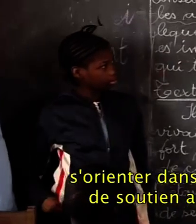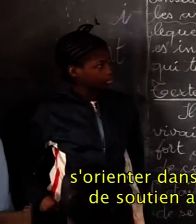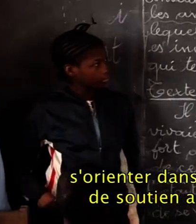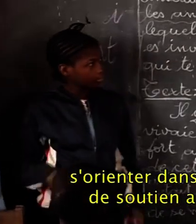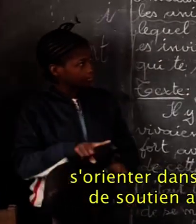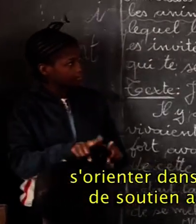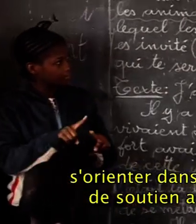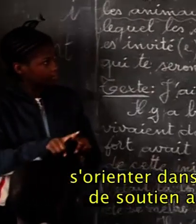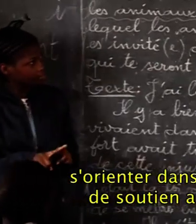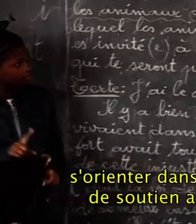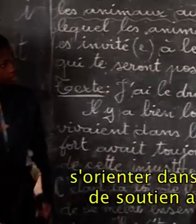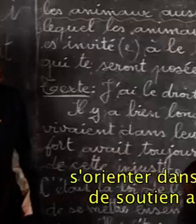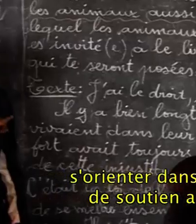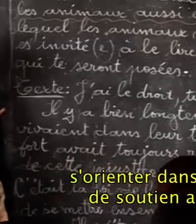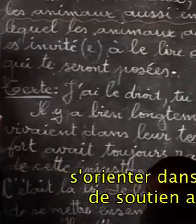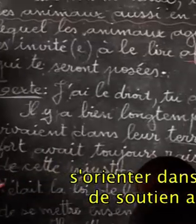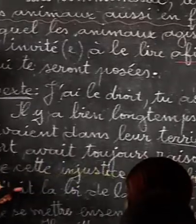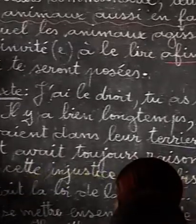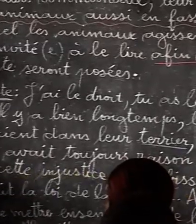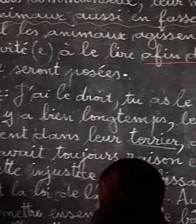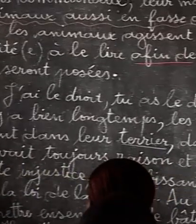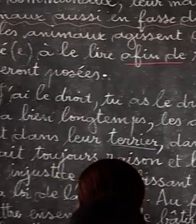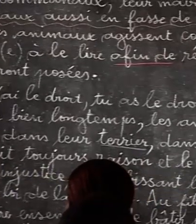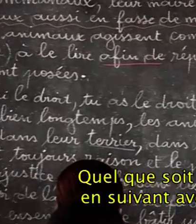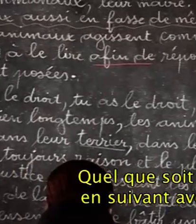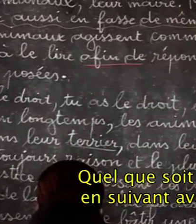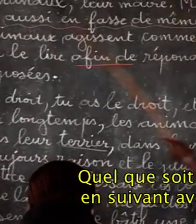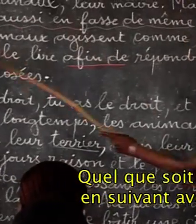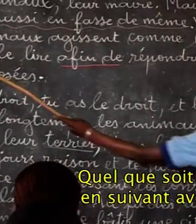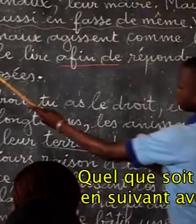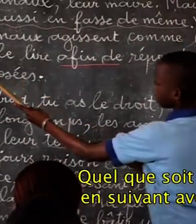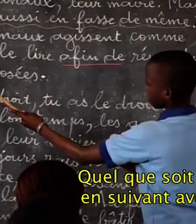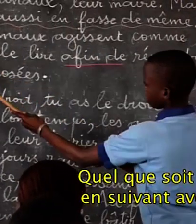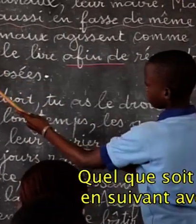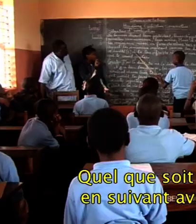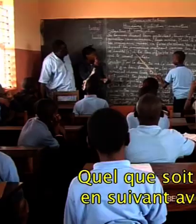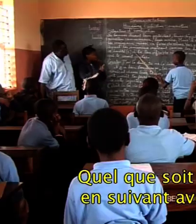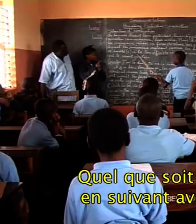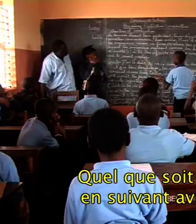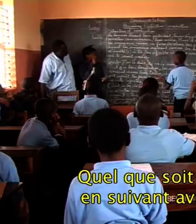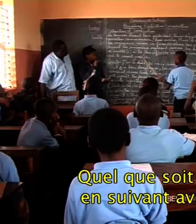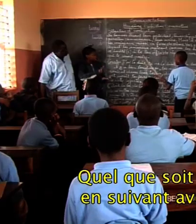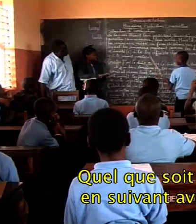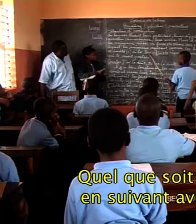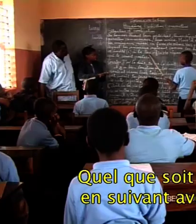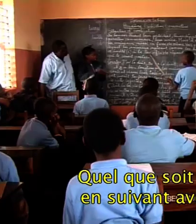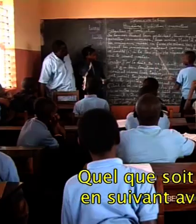de soutenir le sourd. Quelle que soit la médiocrité de l'autre enfant qui entend,